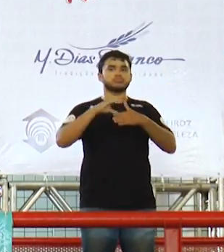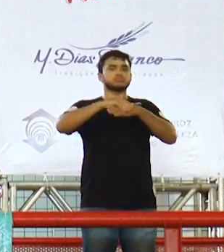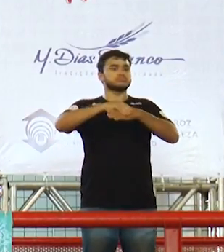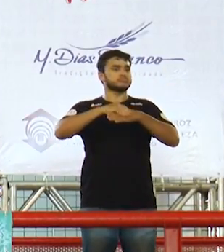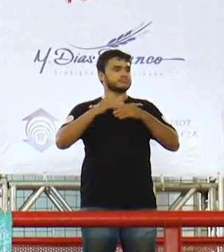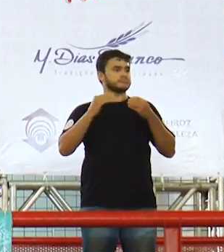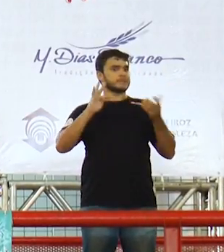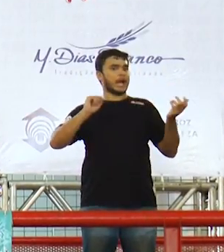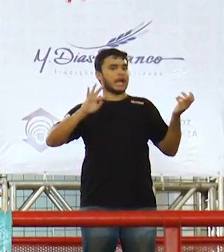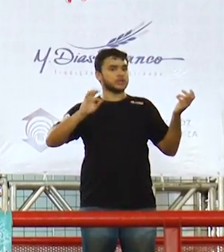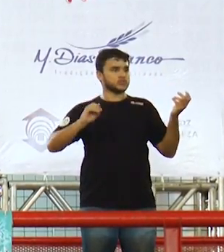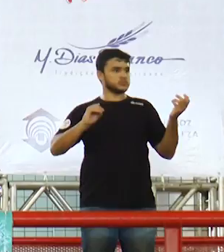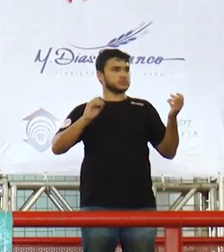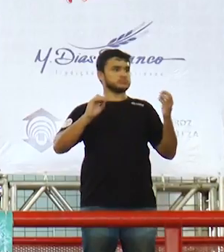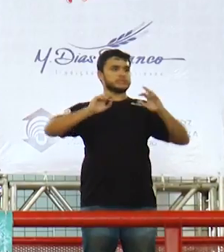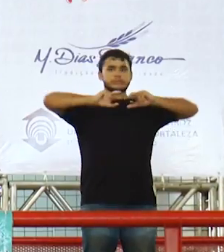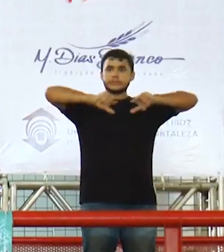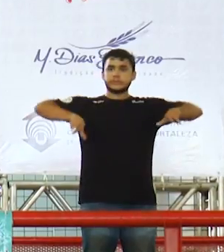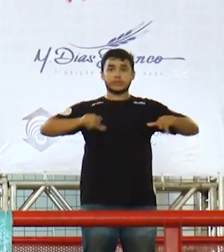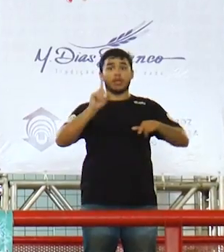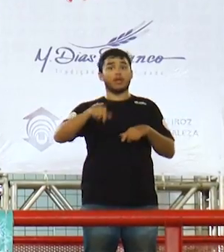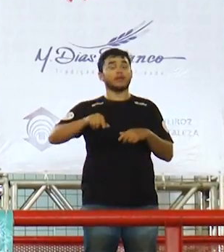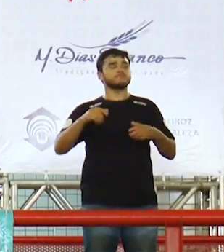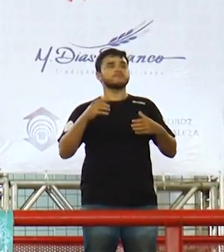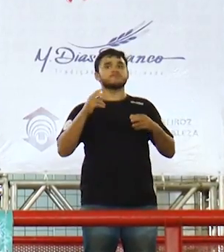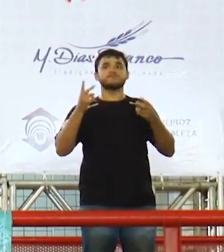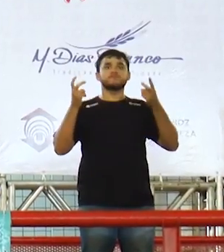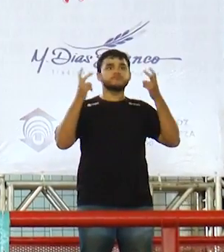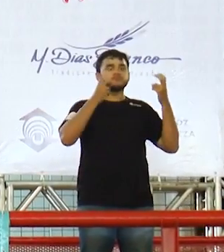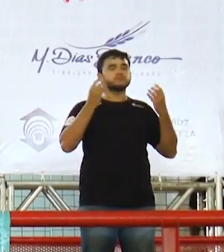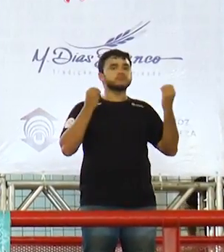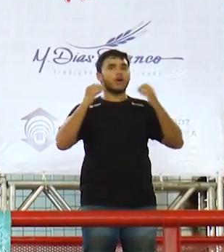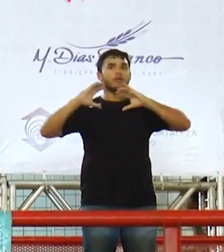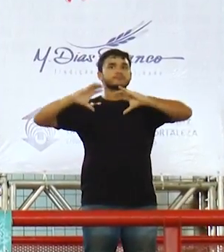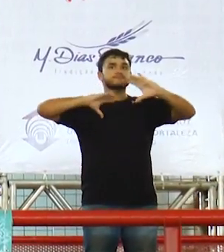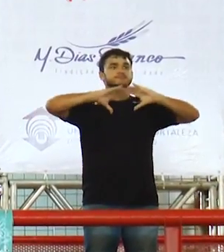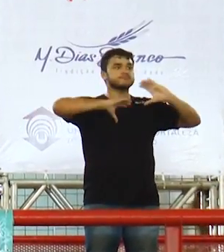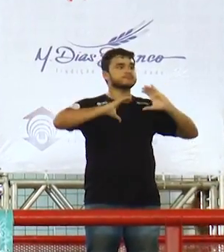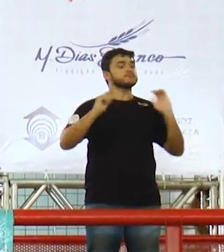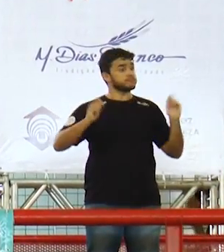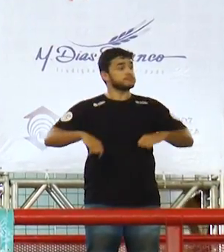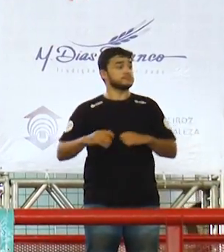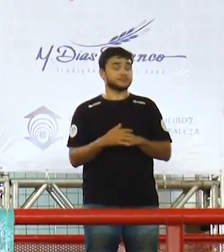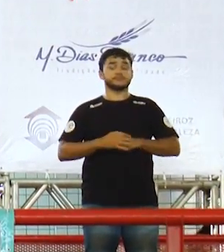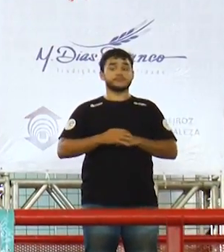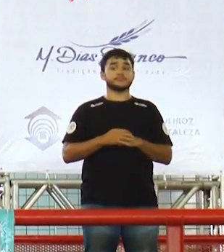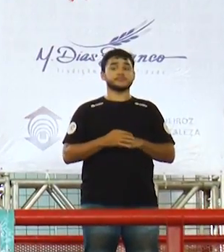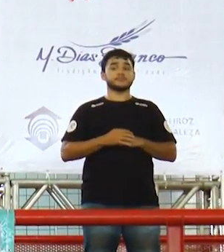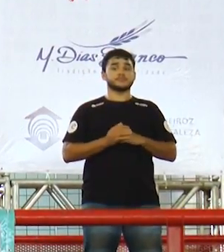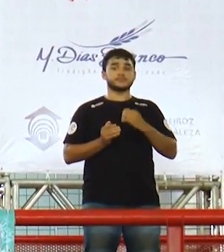você as impressões sensoriais para que você possa captar comunicação.